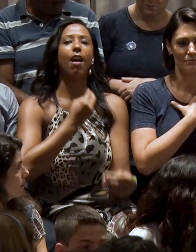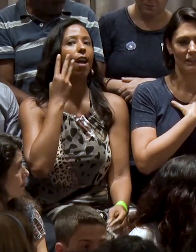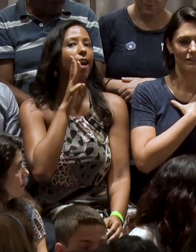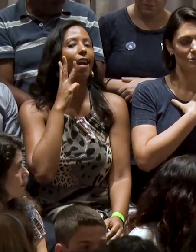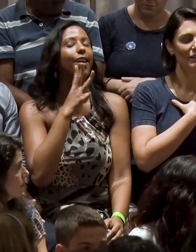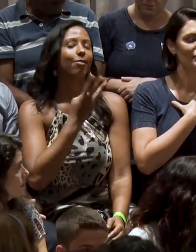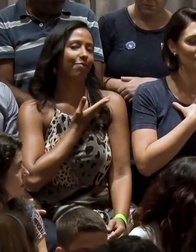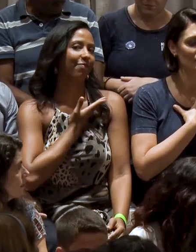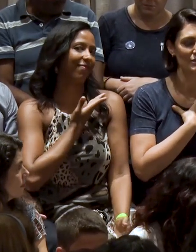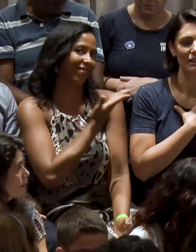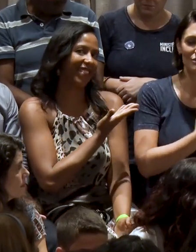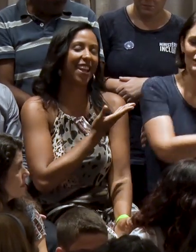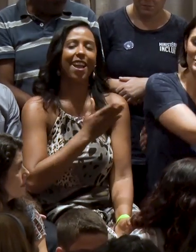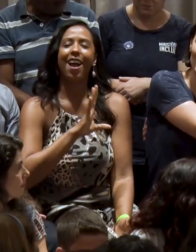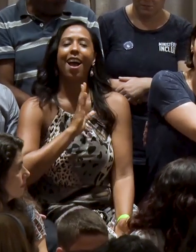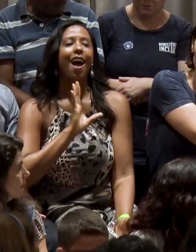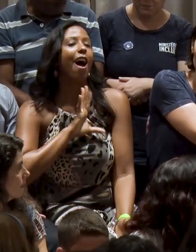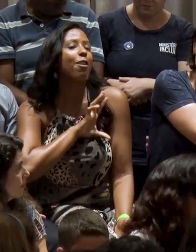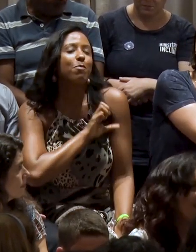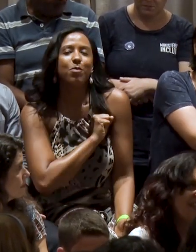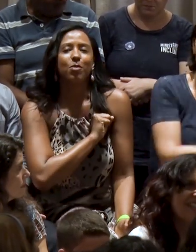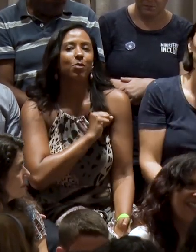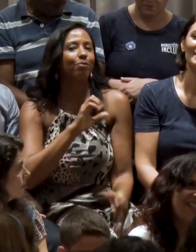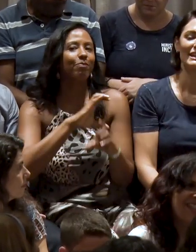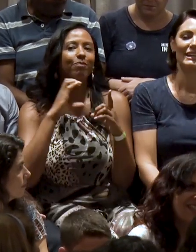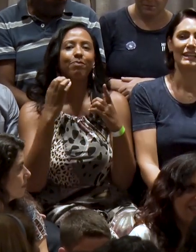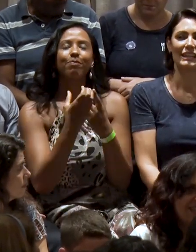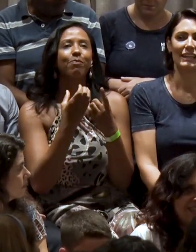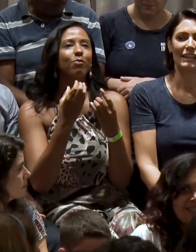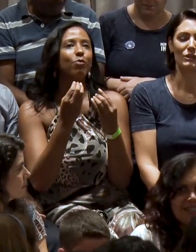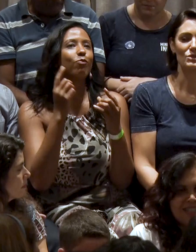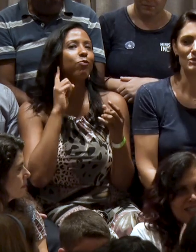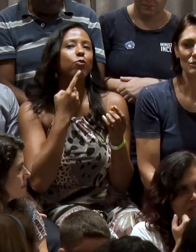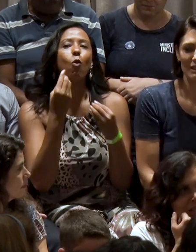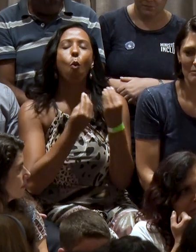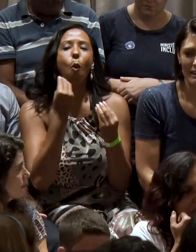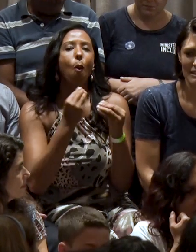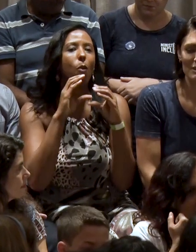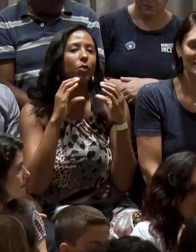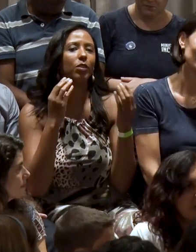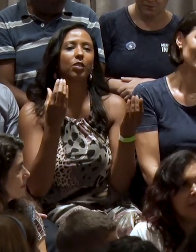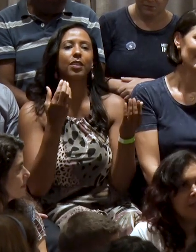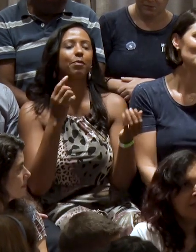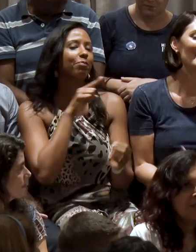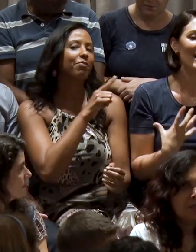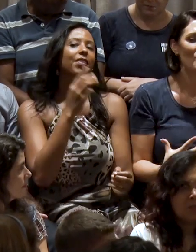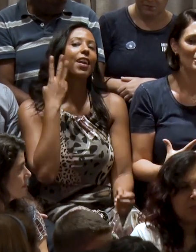pela comunidade surda, eu sei que foi Deus que colocou na minha vida. E eu não sou surda, mas a minha alma, a